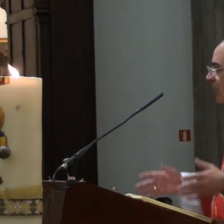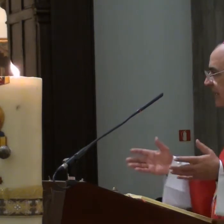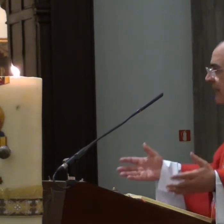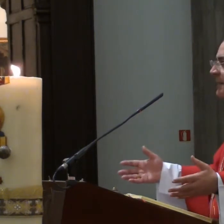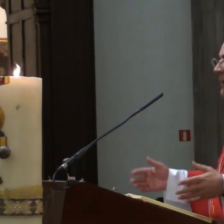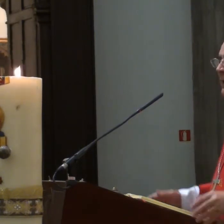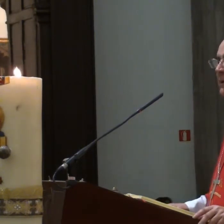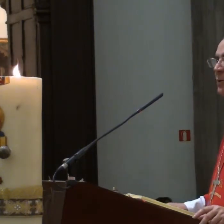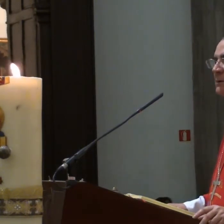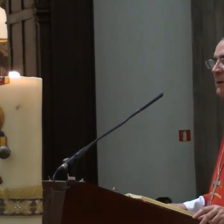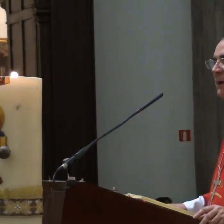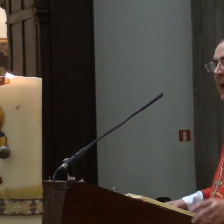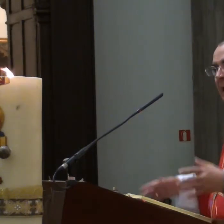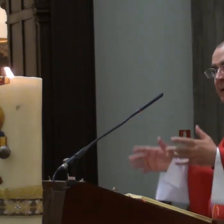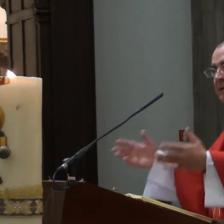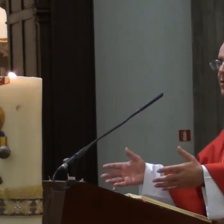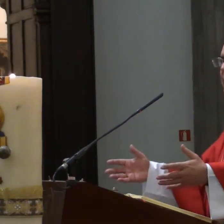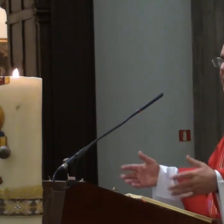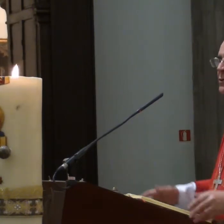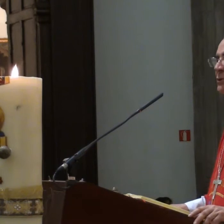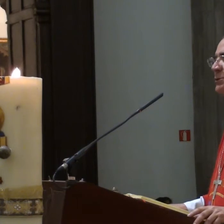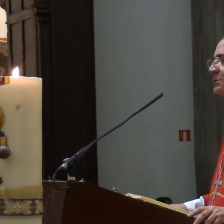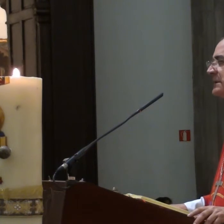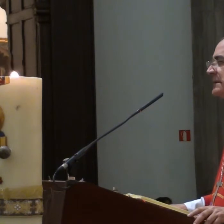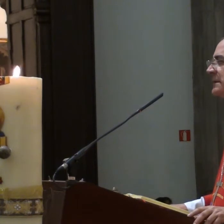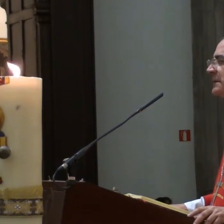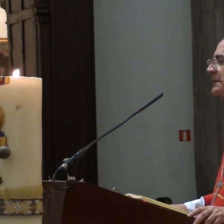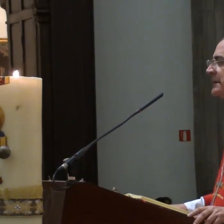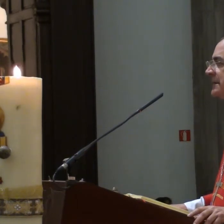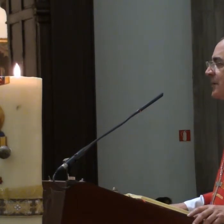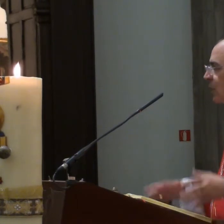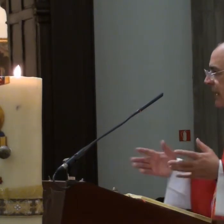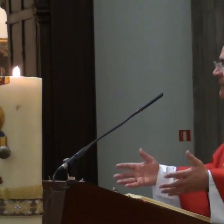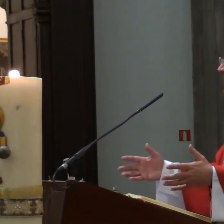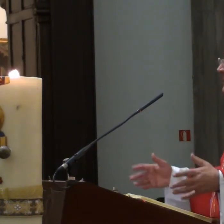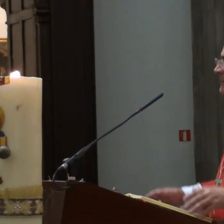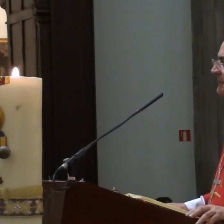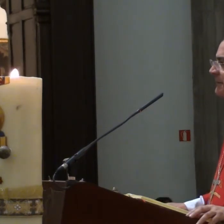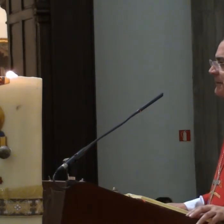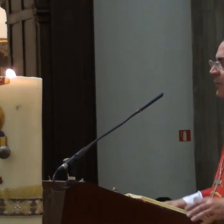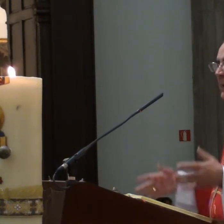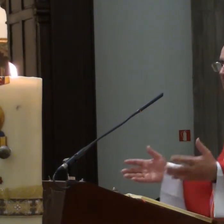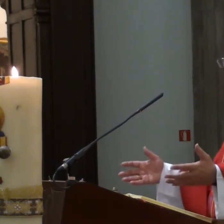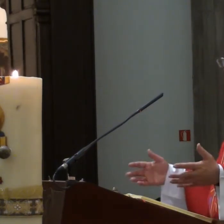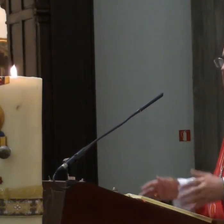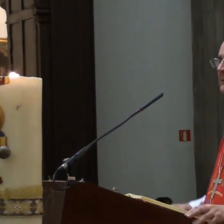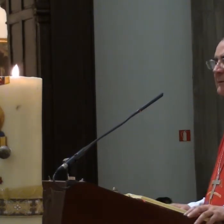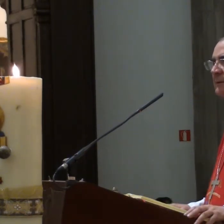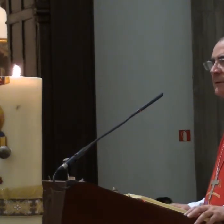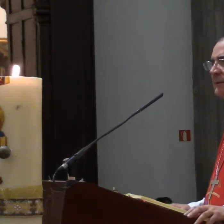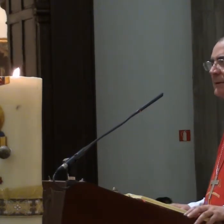y dominar la creación la he hecho para nosotros cuidado dominar